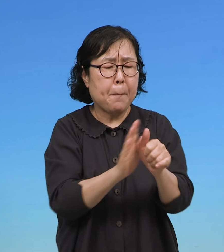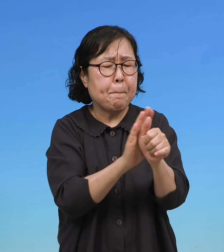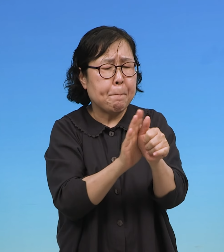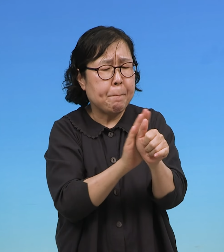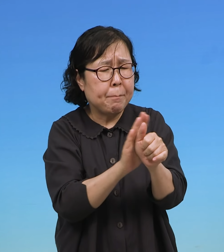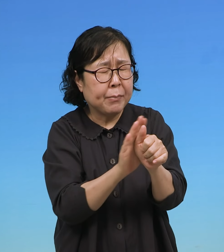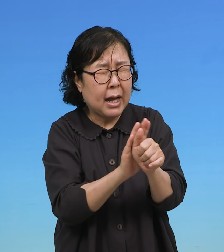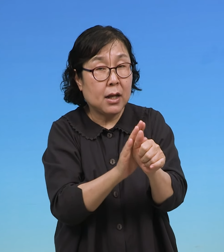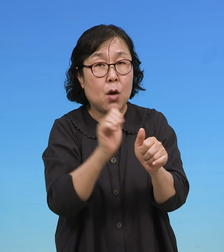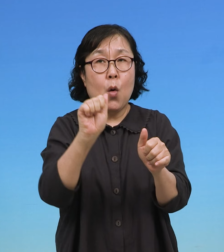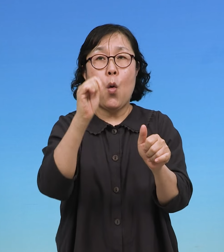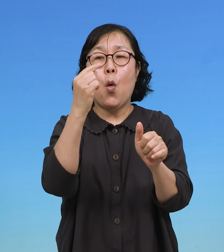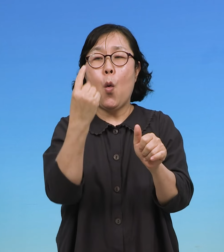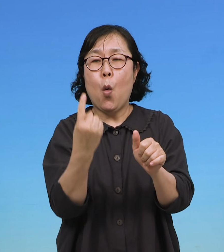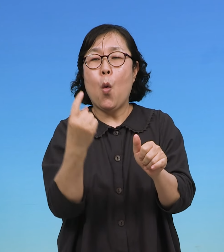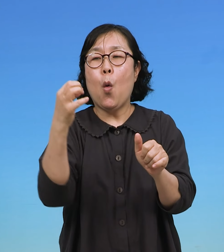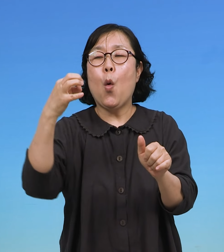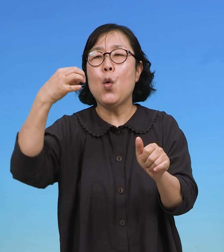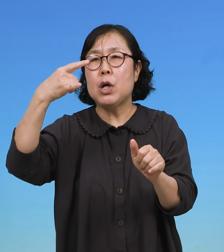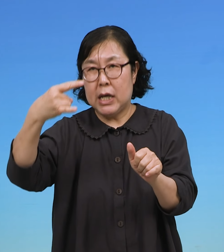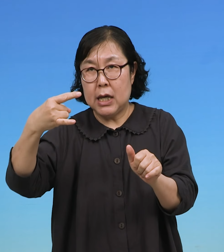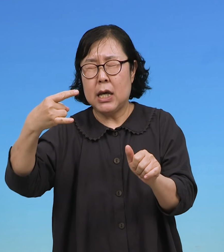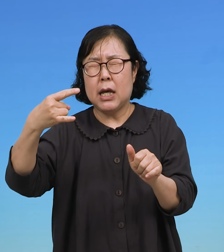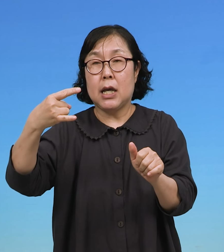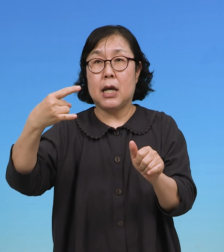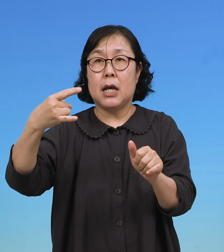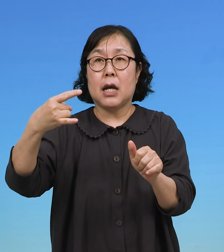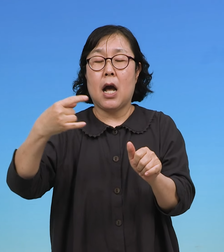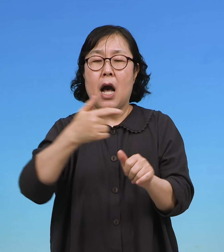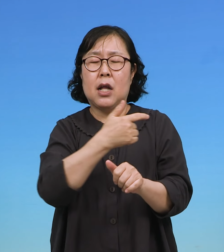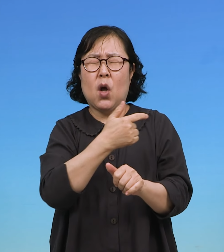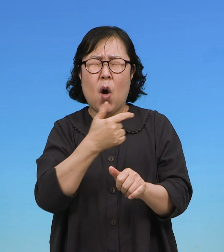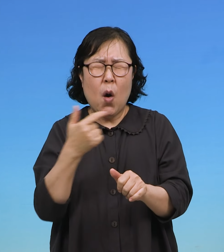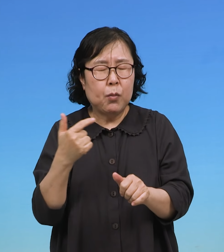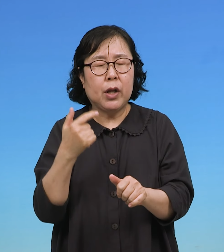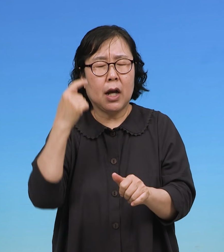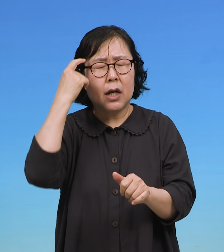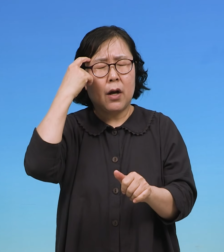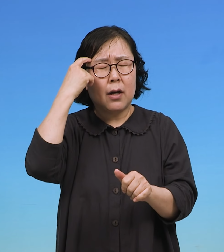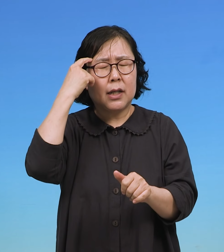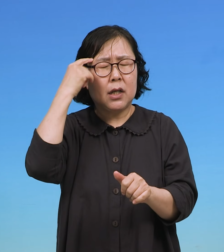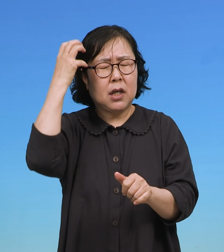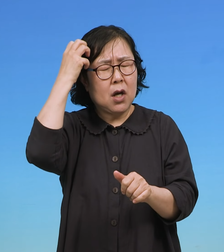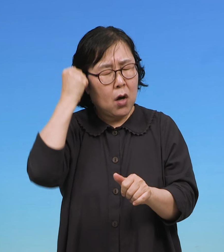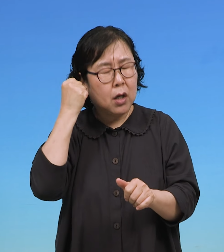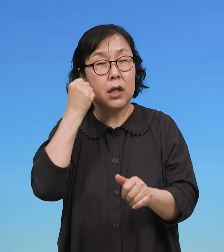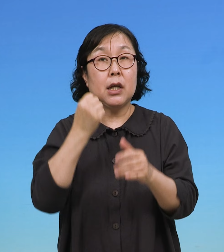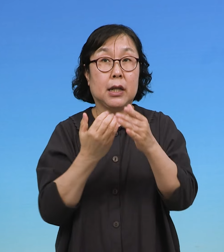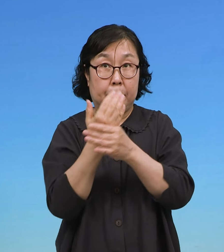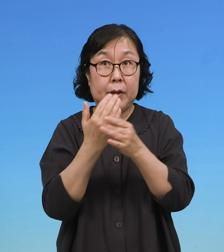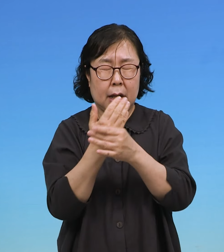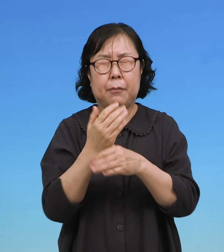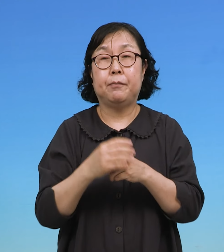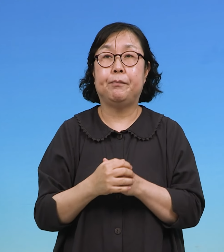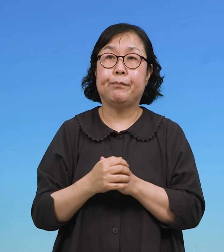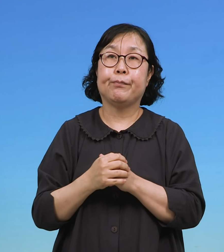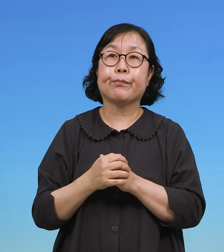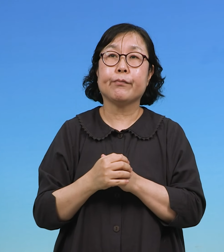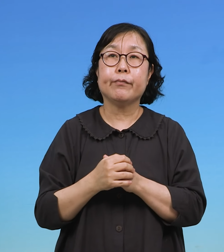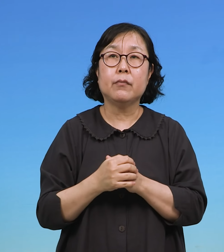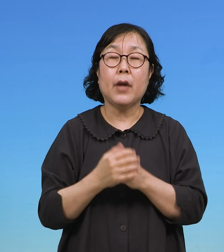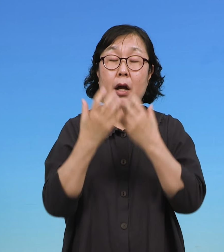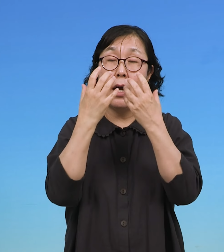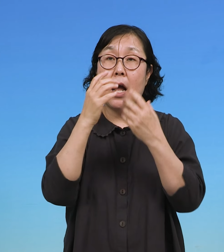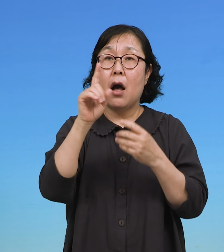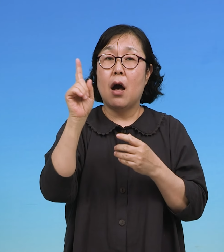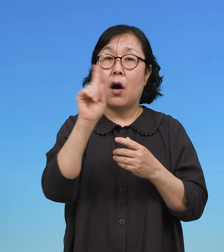사람들의 호의예요, 호의. 이 약자들을 대하는 굉장히 인상적이었습니다. 한 번은 이제